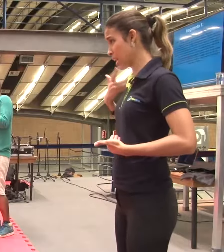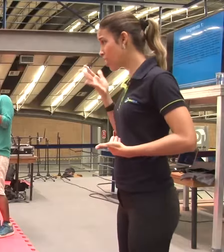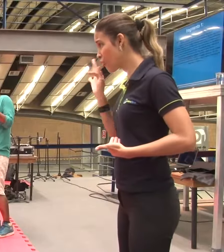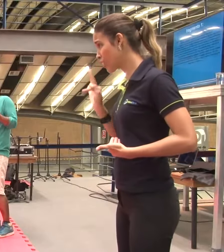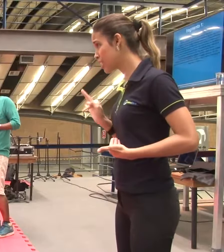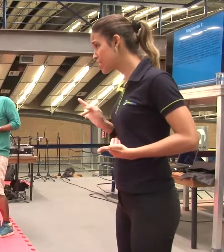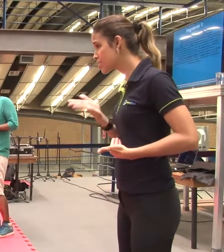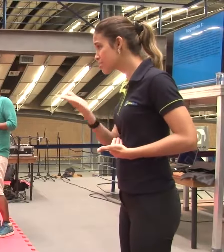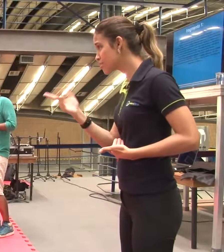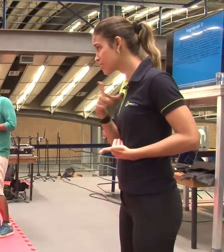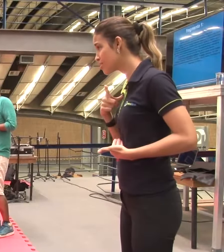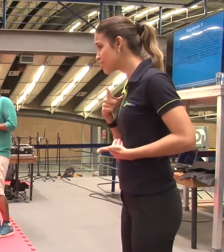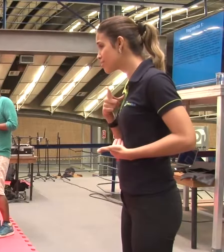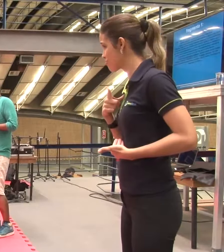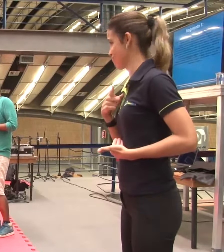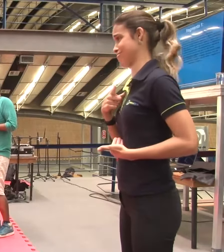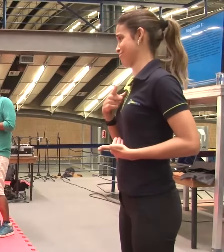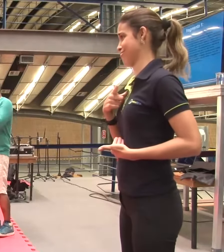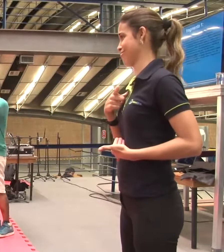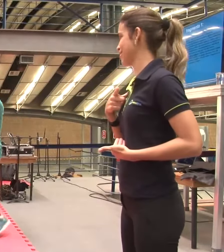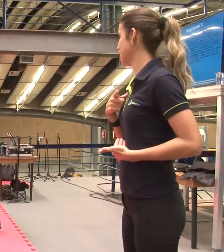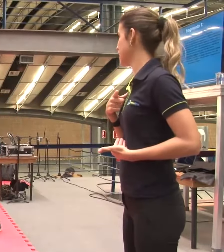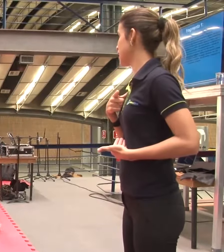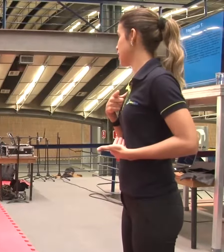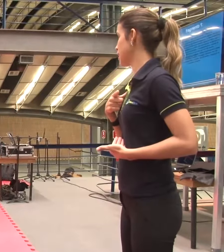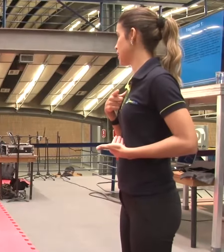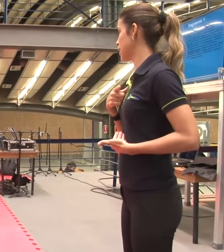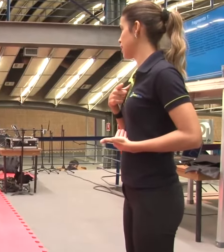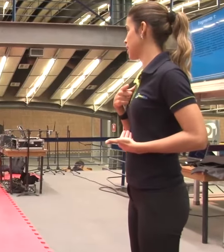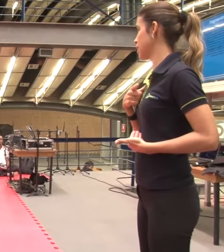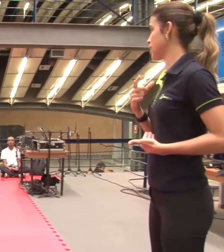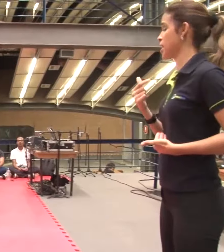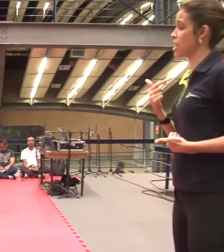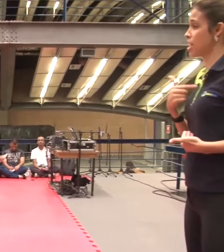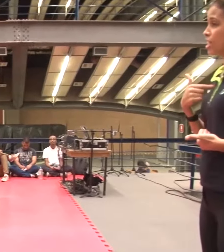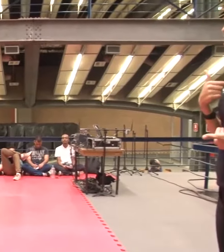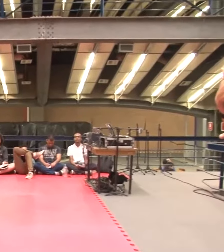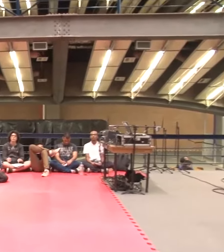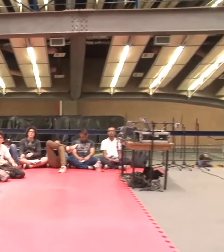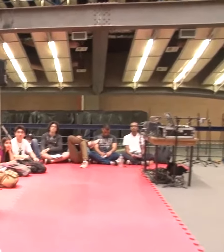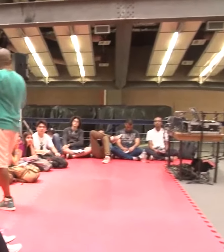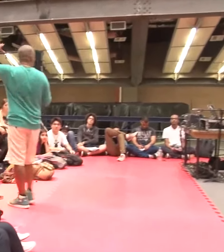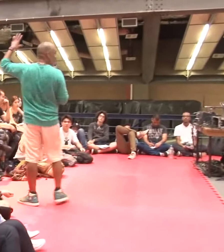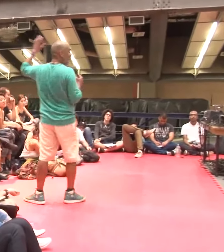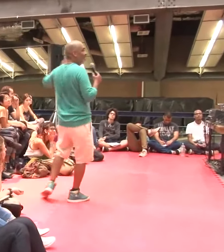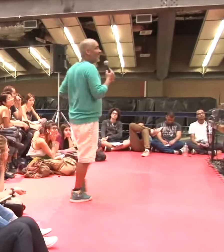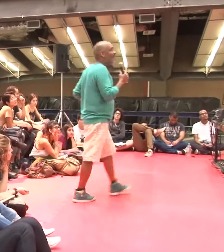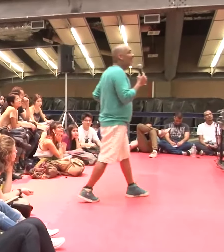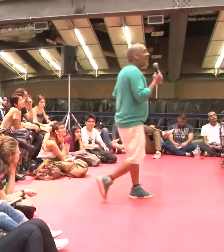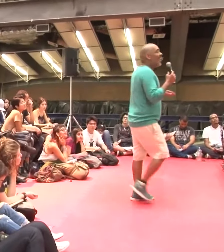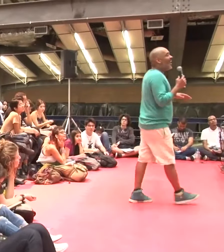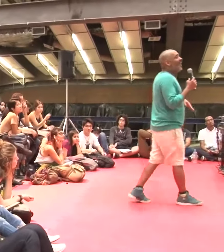Alguém aqui fica feliz com a mancha? Eu fico feliz da vida. Mas aí é outra coisa, entendeu? Aí é outra